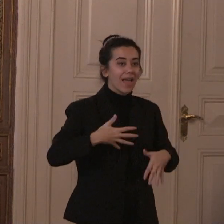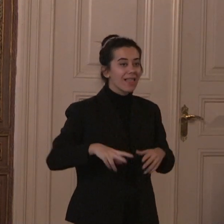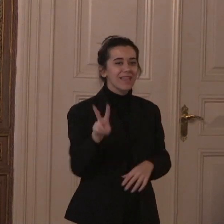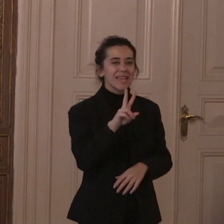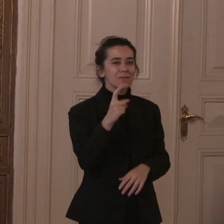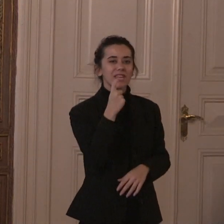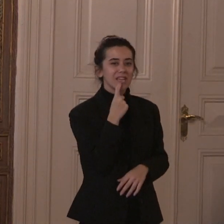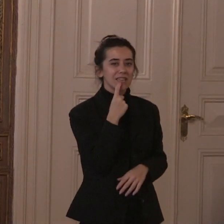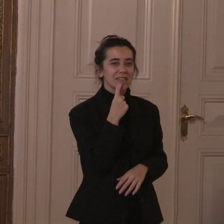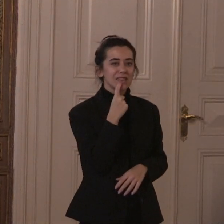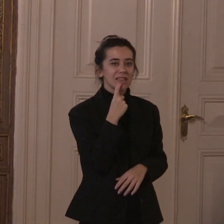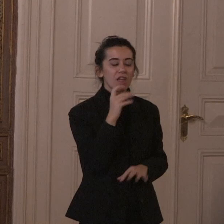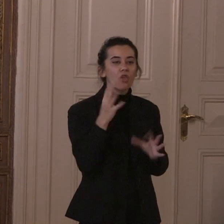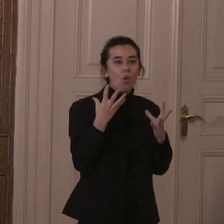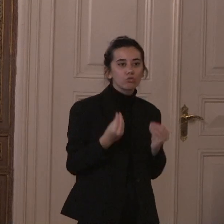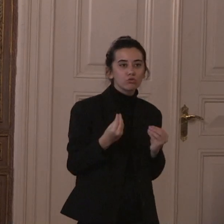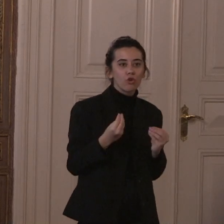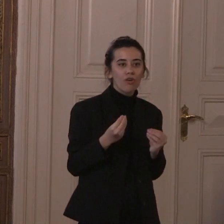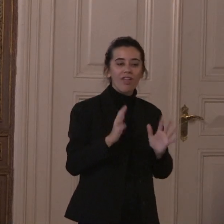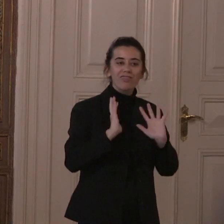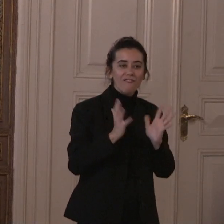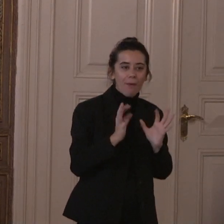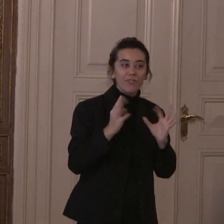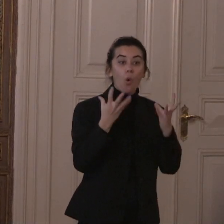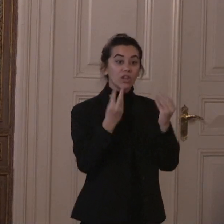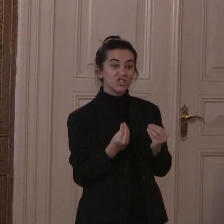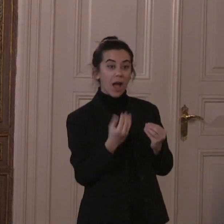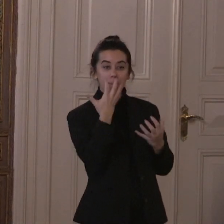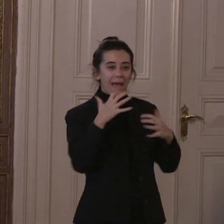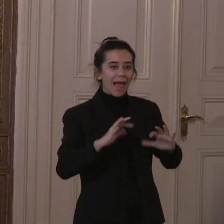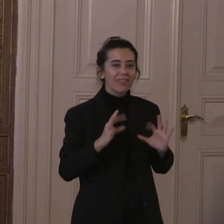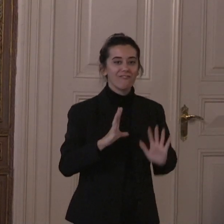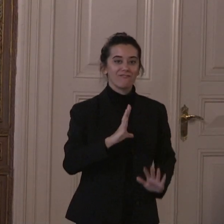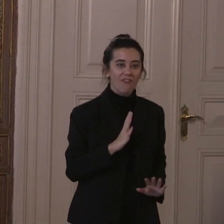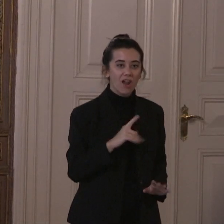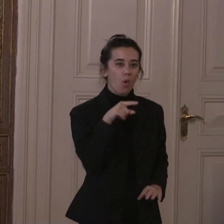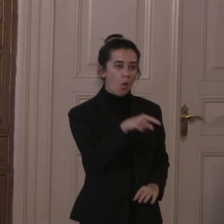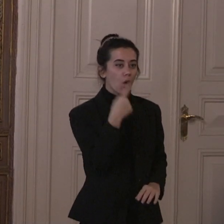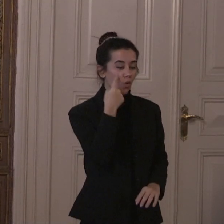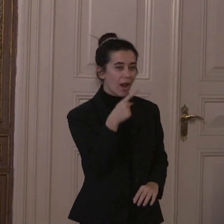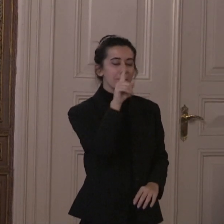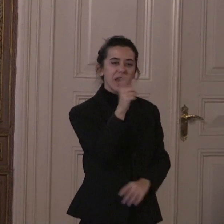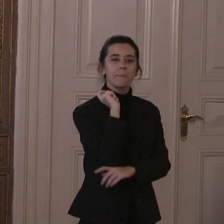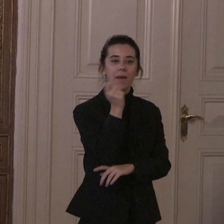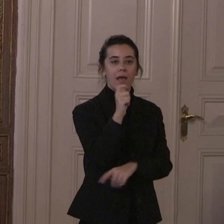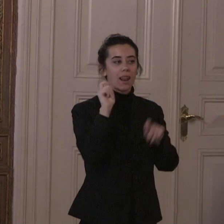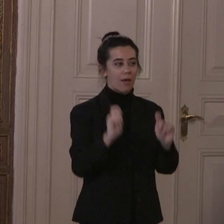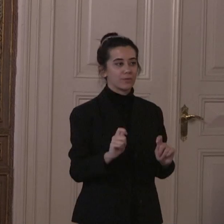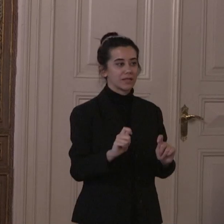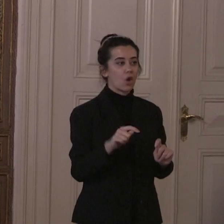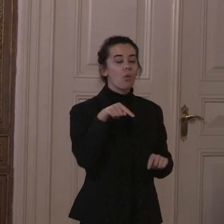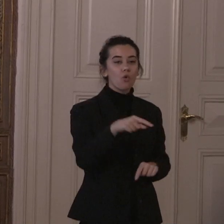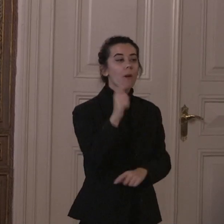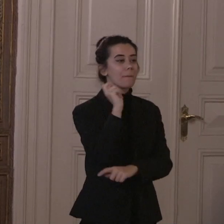Kazanımlar ve Beklentiler başlıklı bir panel düzenledik.